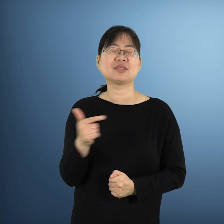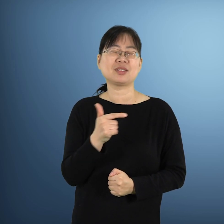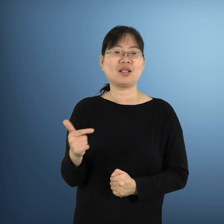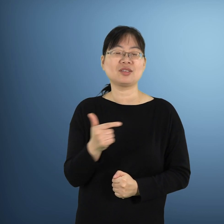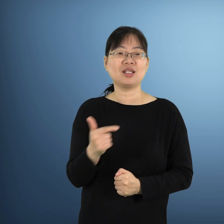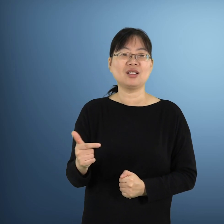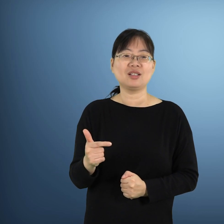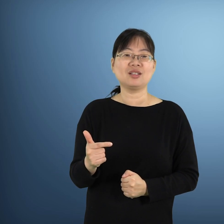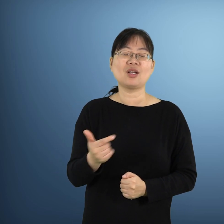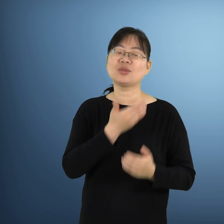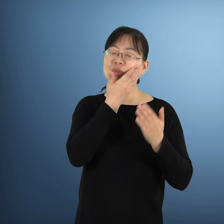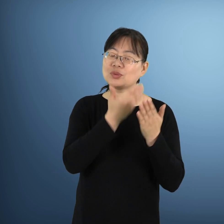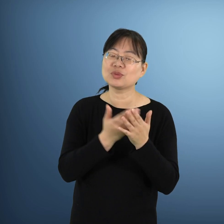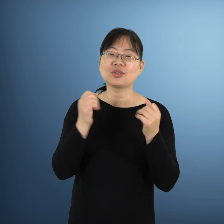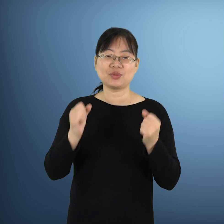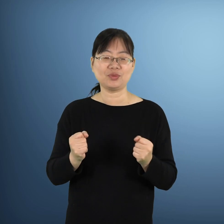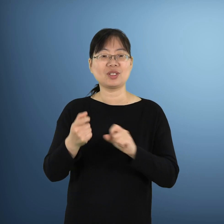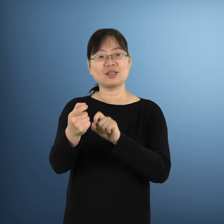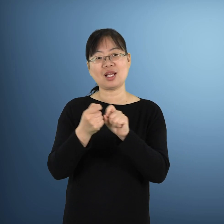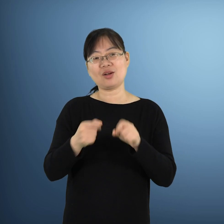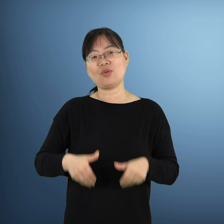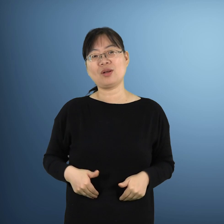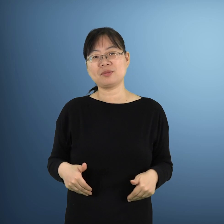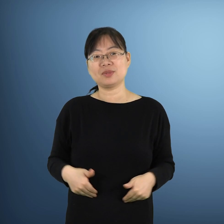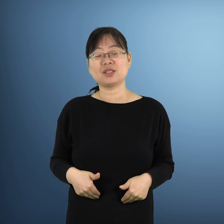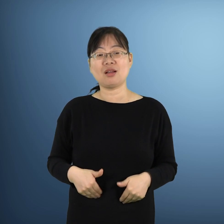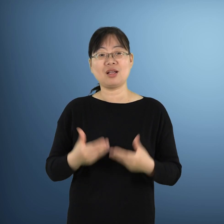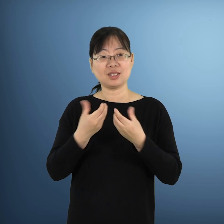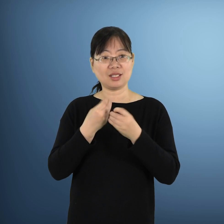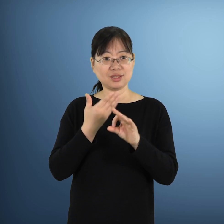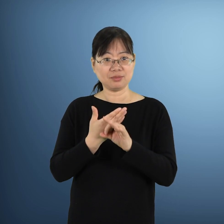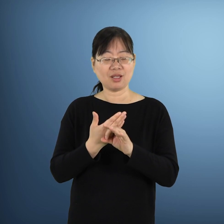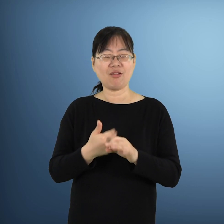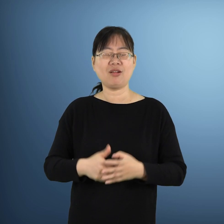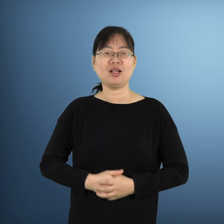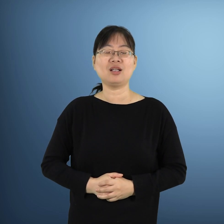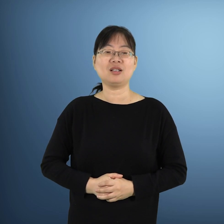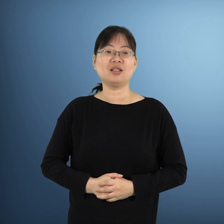엄청나게 소중한 존재로 다가와야 돼요. 예를 들어